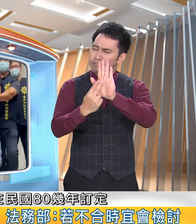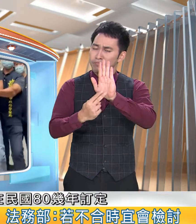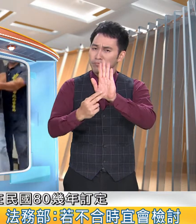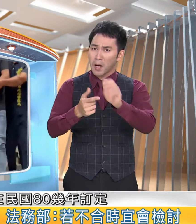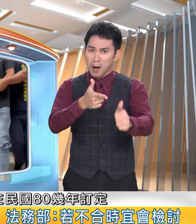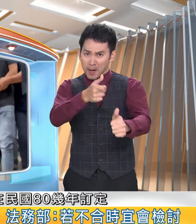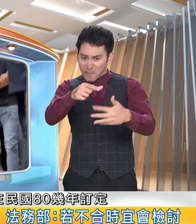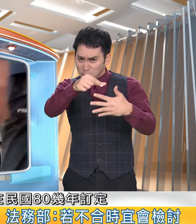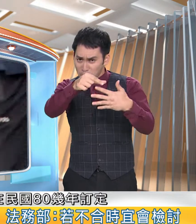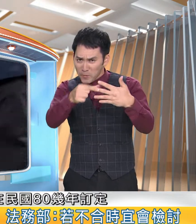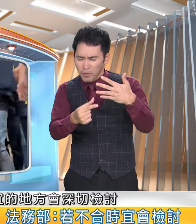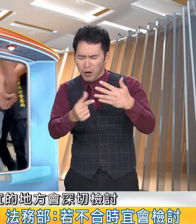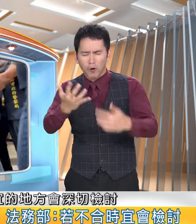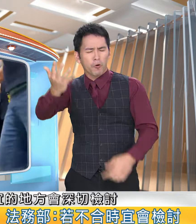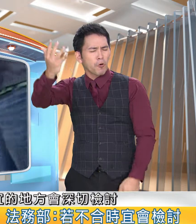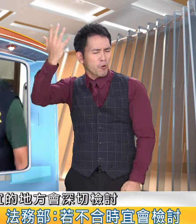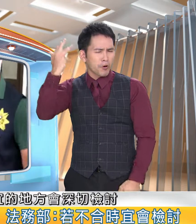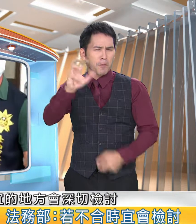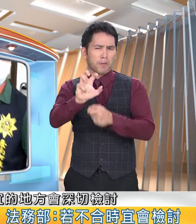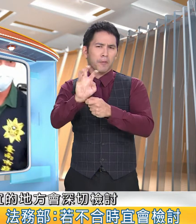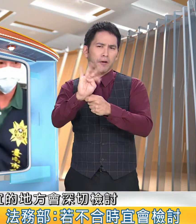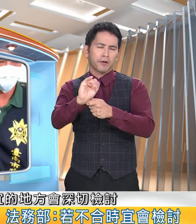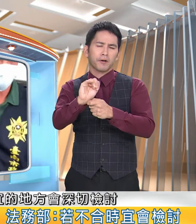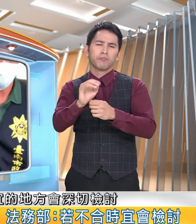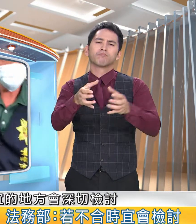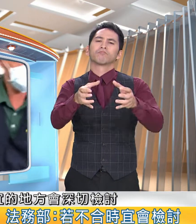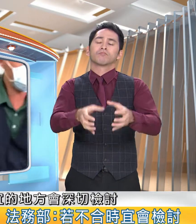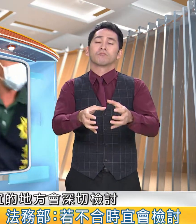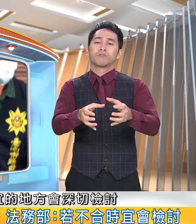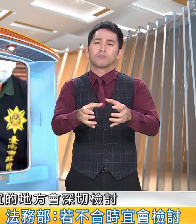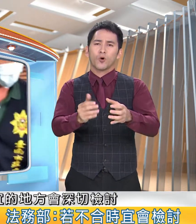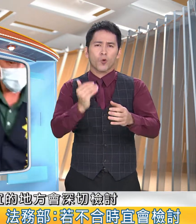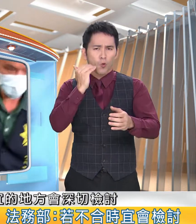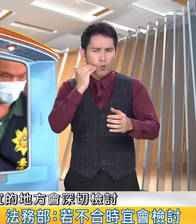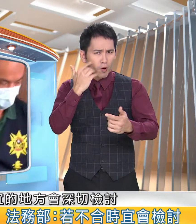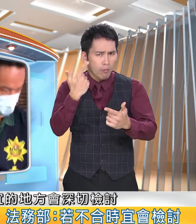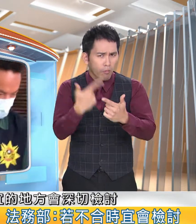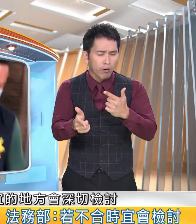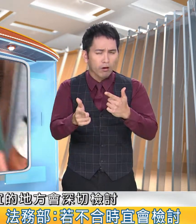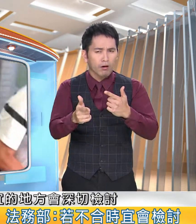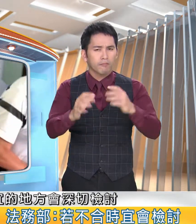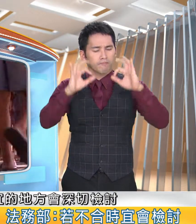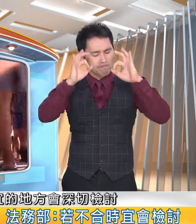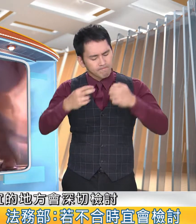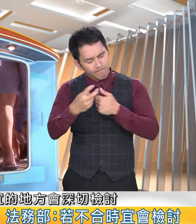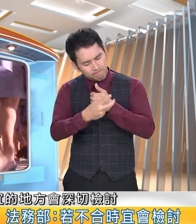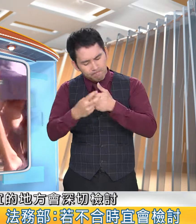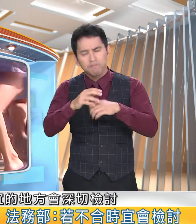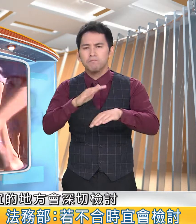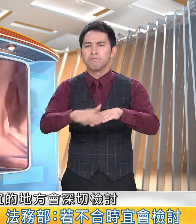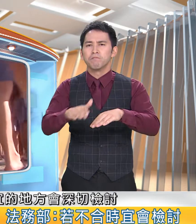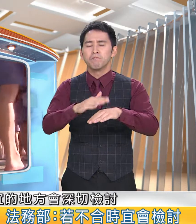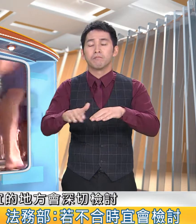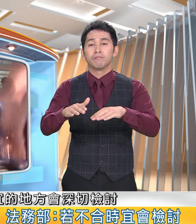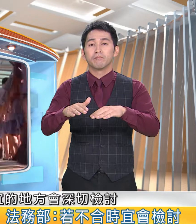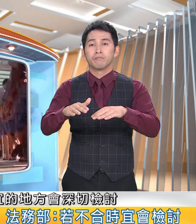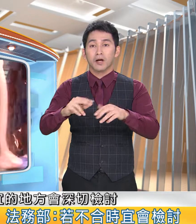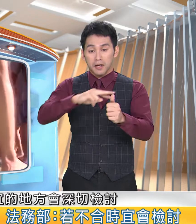定，如果有不合时宜的地方，会深切检讨。而另